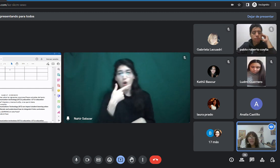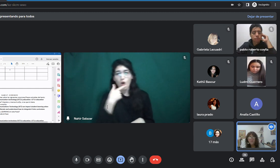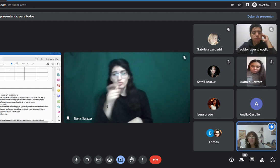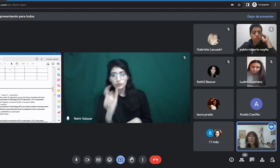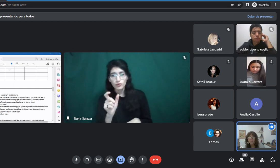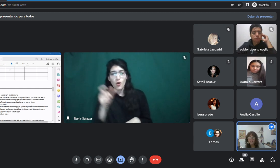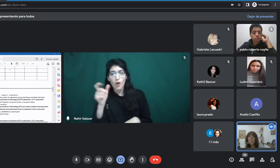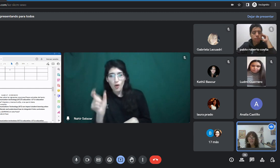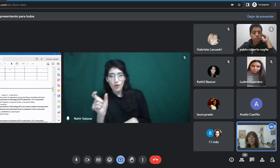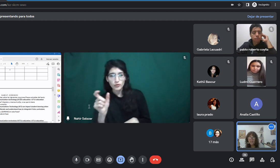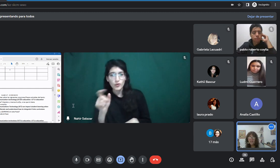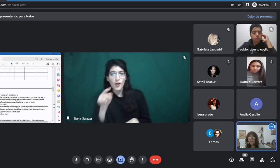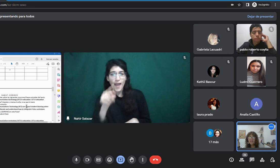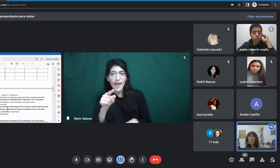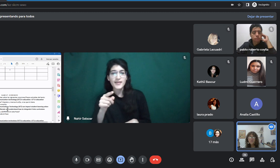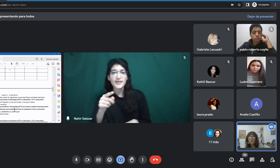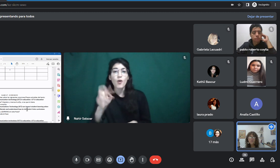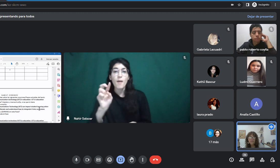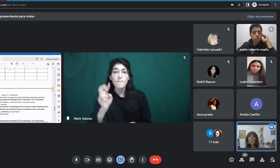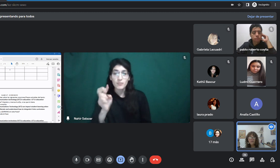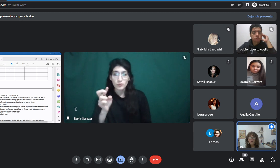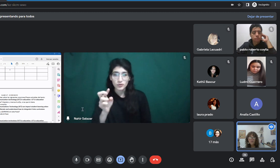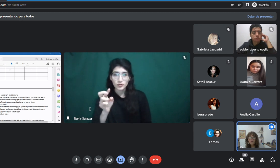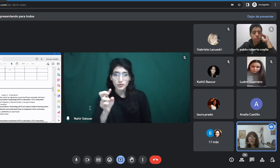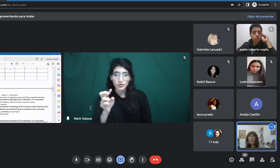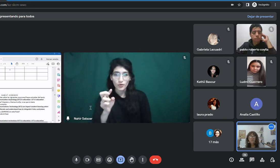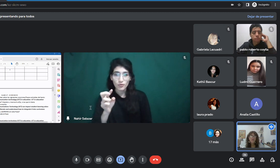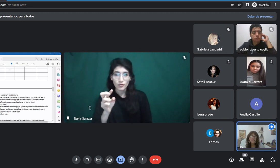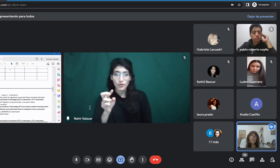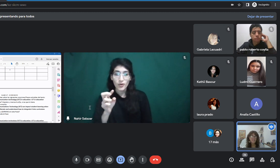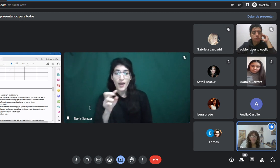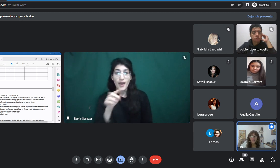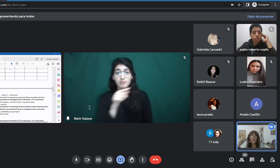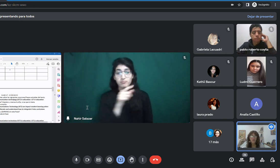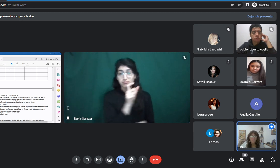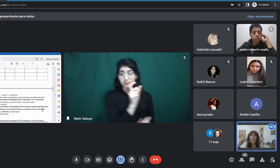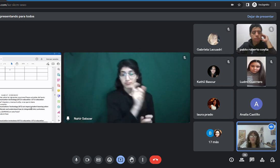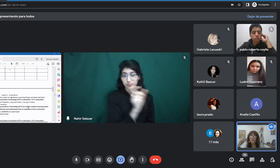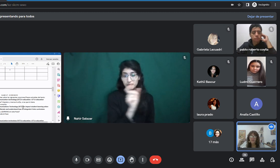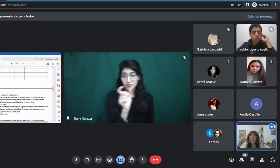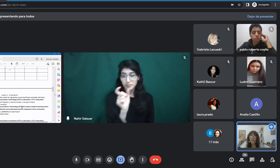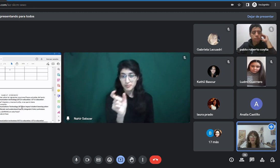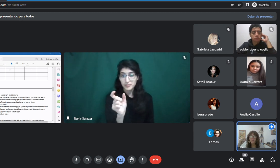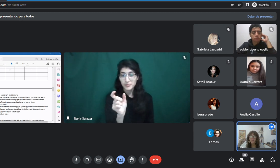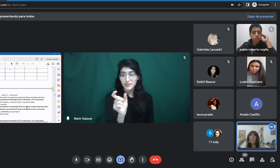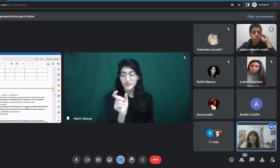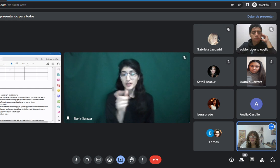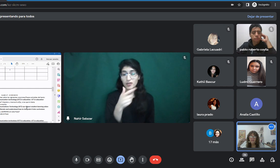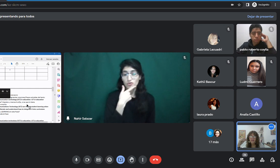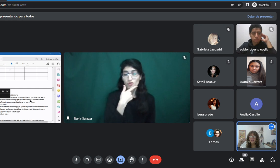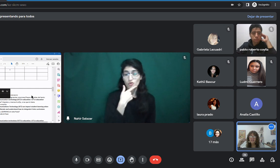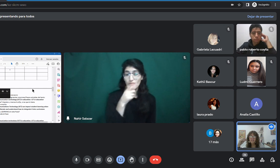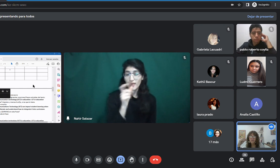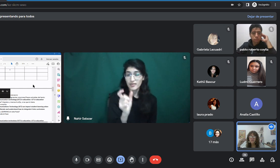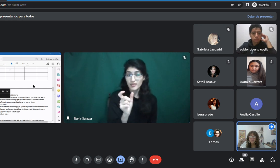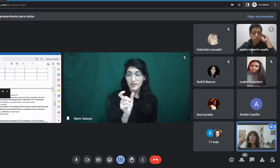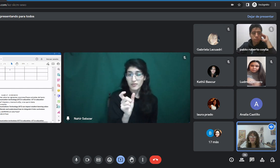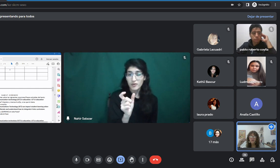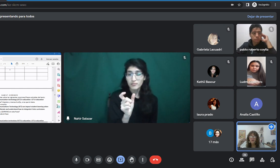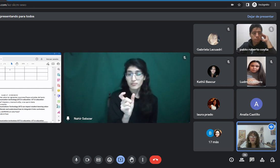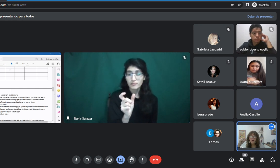una preposición. Estos sustantivos no están separados por... acá tenemos